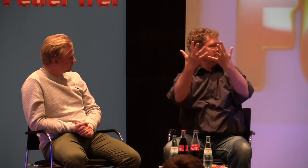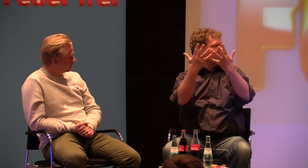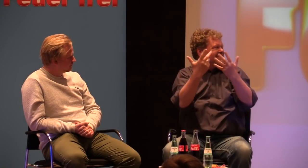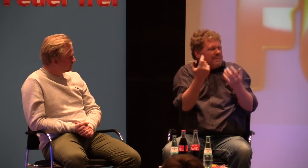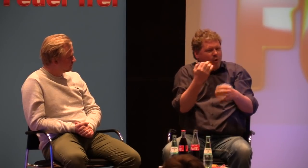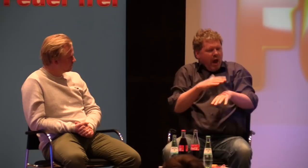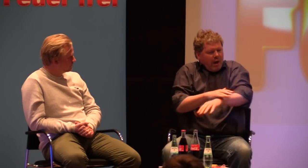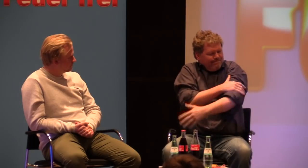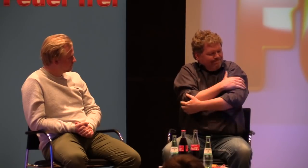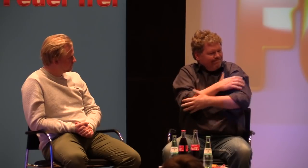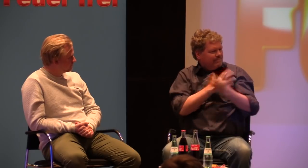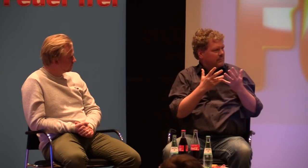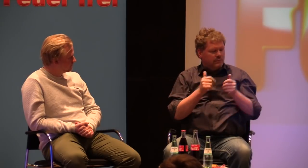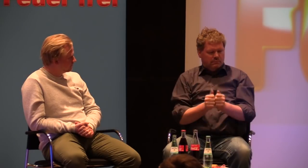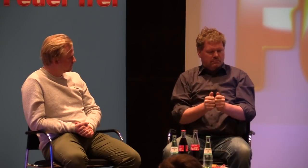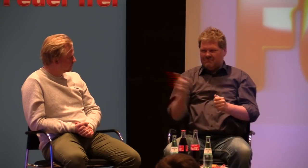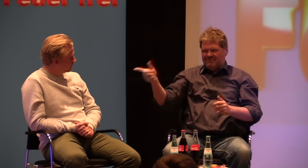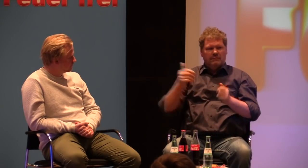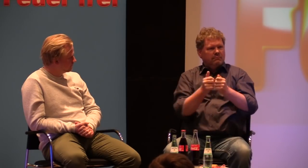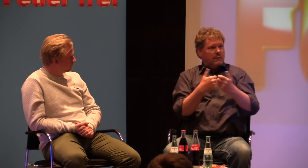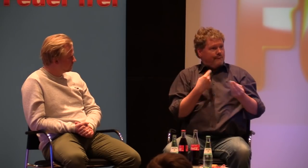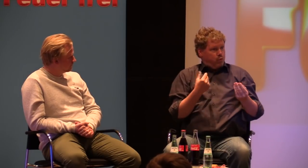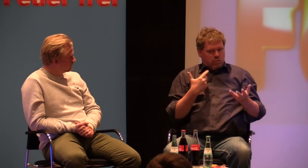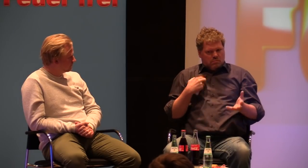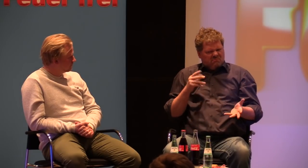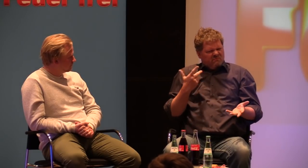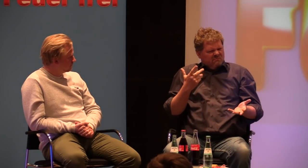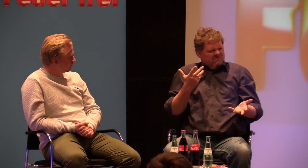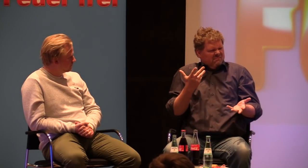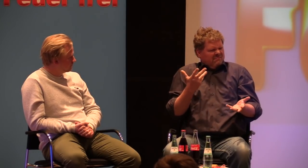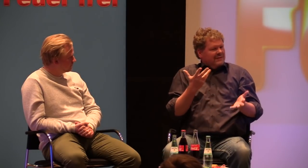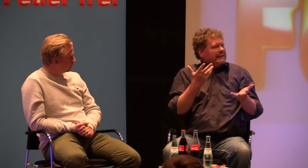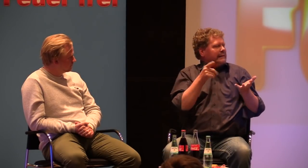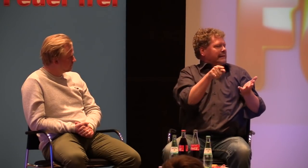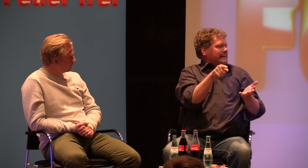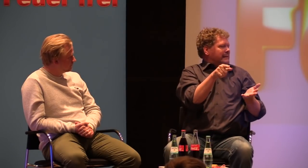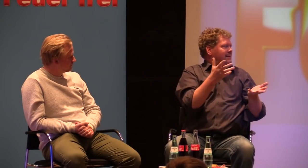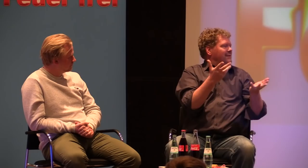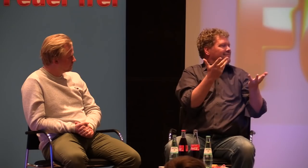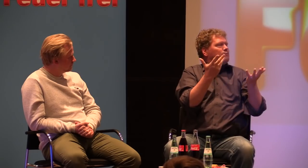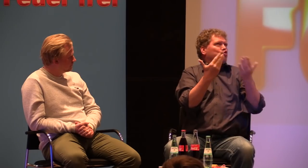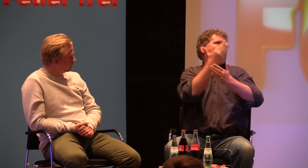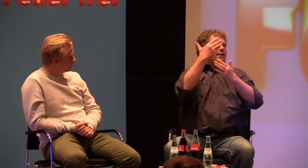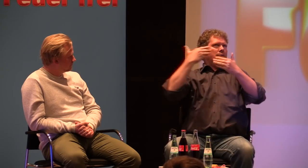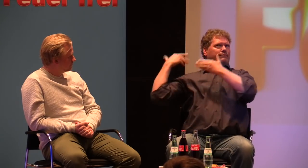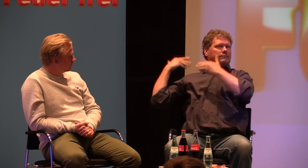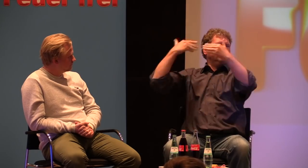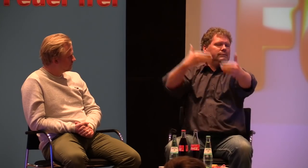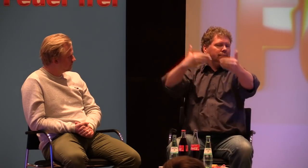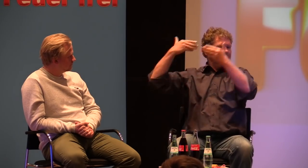aber privat getroffen hat, persönlich einfach haptisch auch da waren und man konnte sich berühren